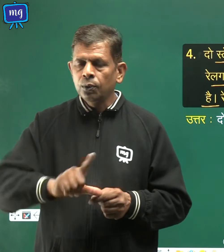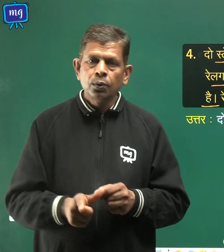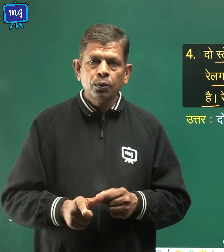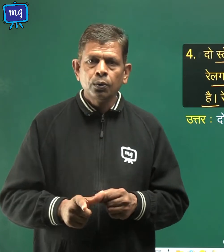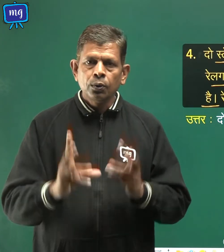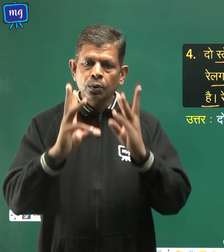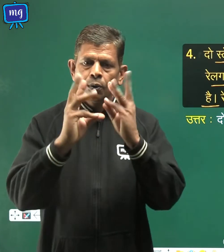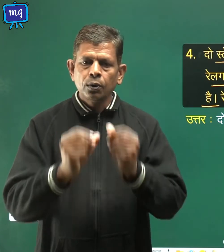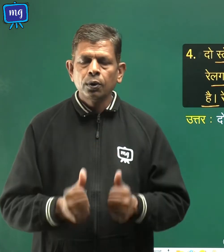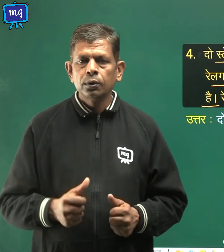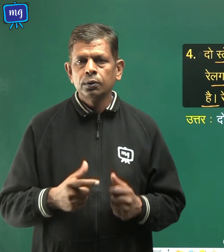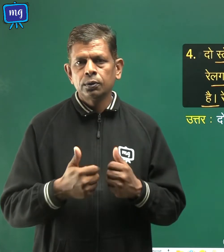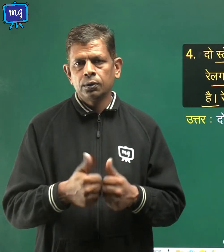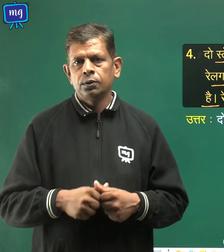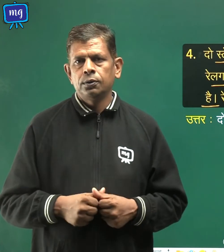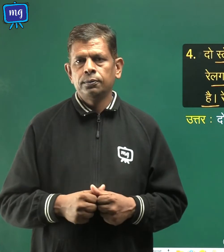परिकलित कीजिए।